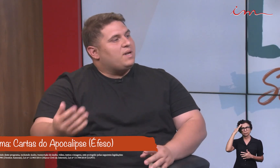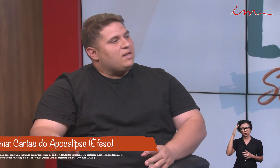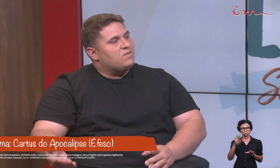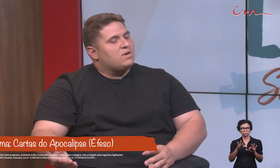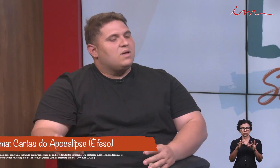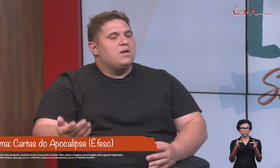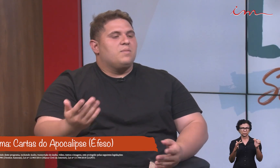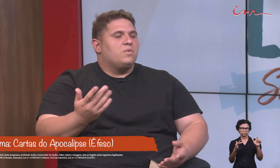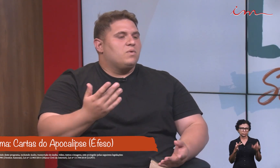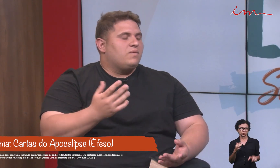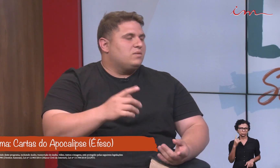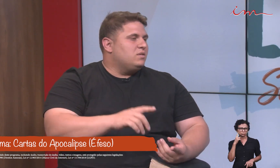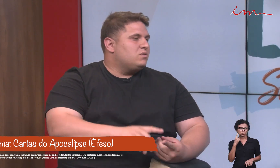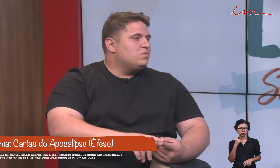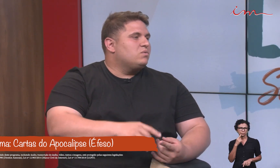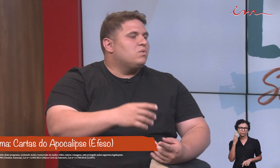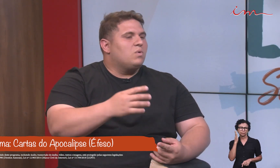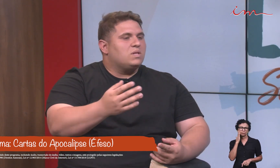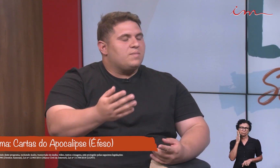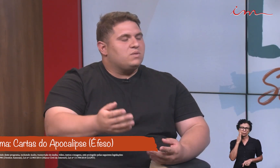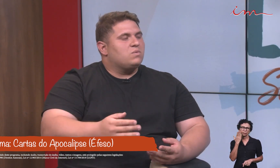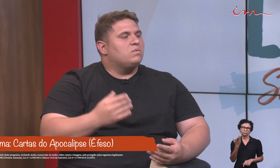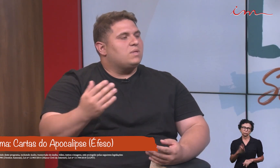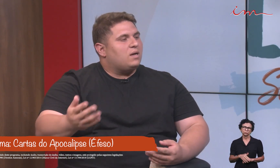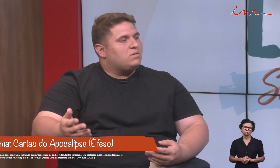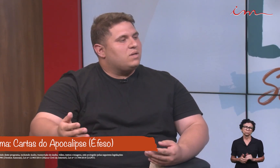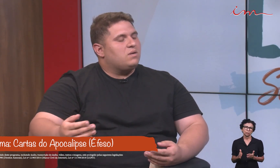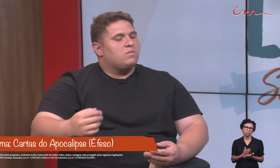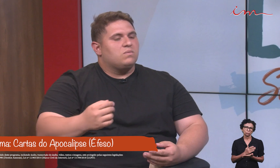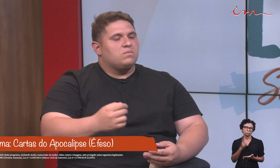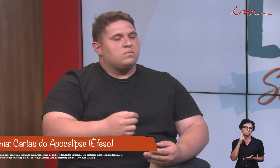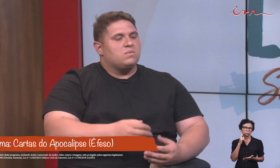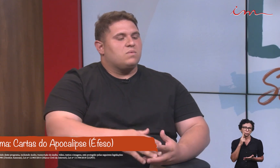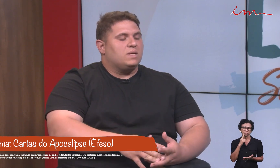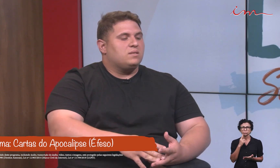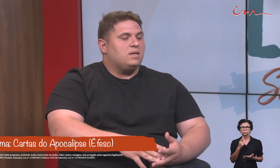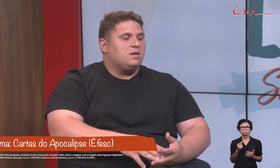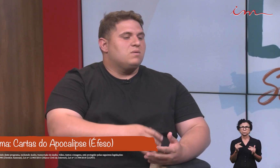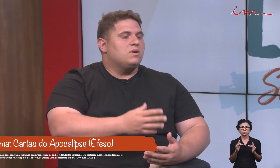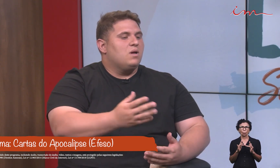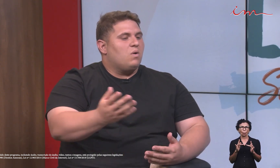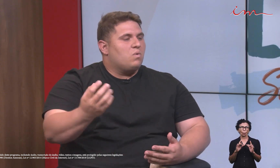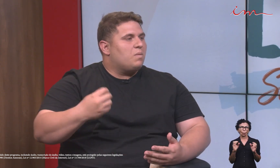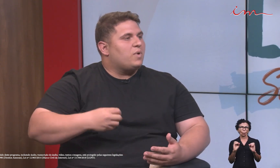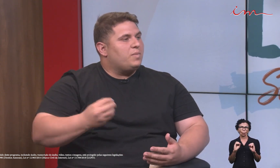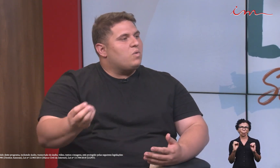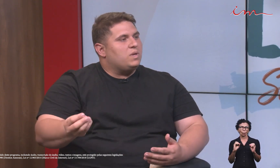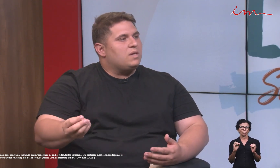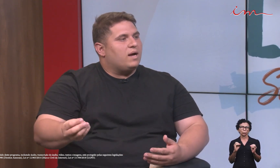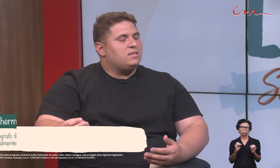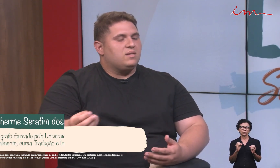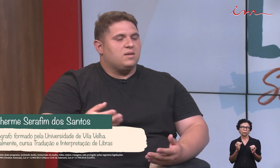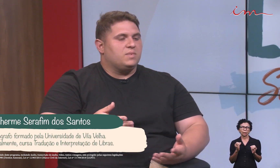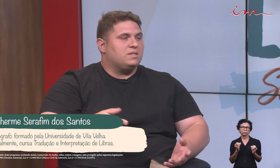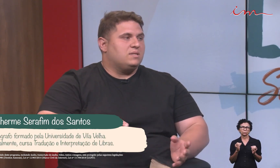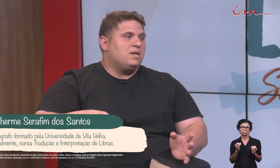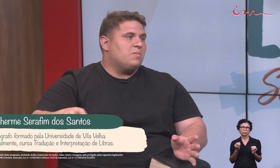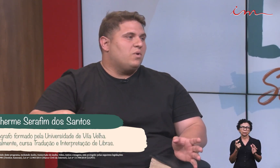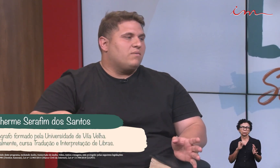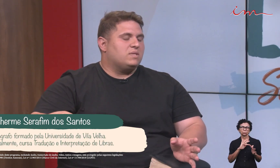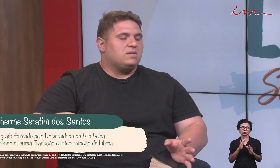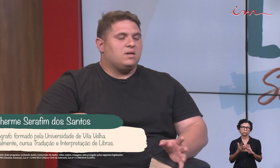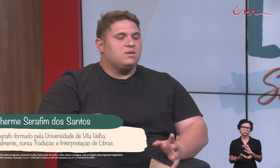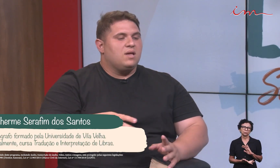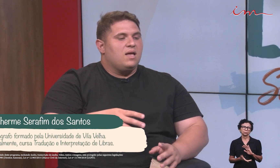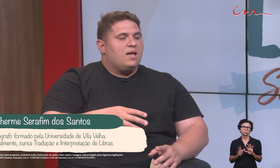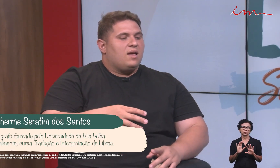da própria língua, por falta de estudo, ou até mesmo contato, né, com essa língua, ou com a própria comunidade, que muitas vezes ele é um